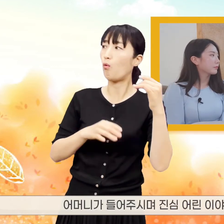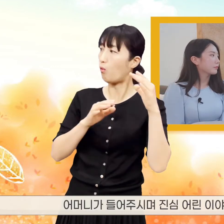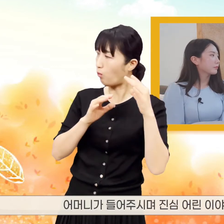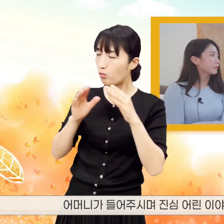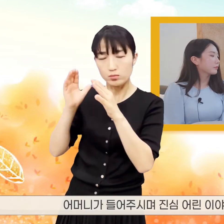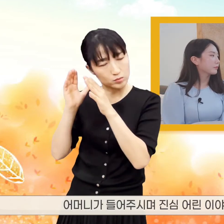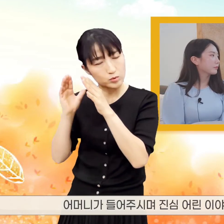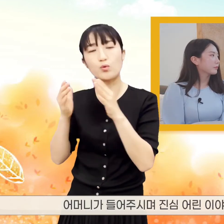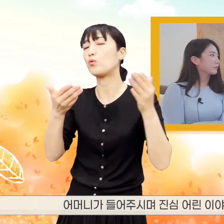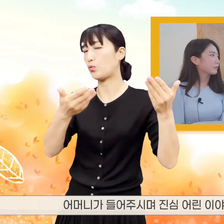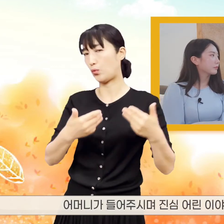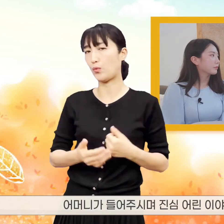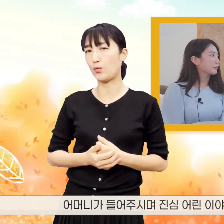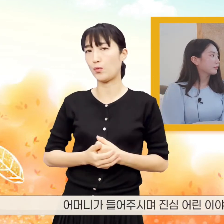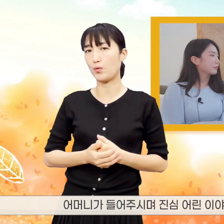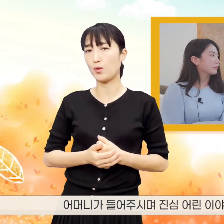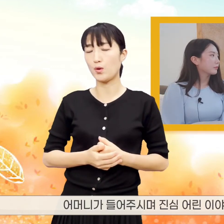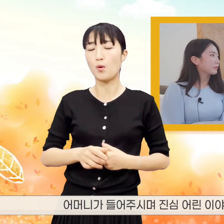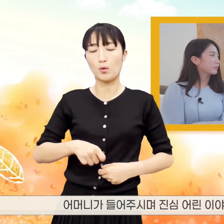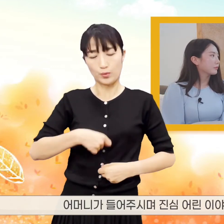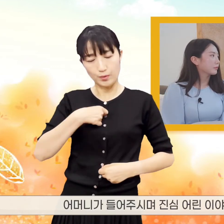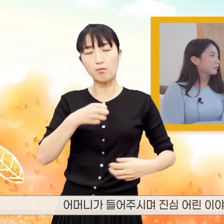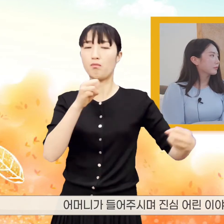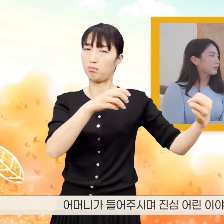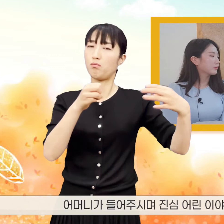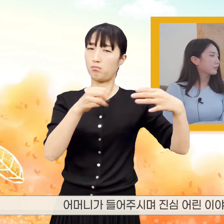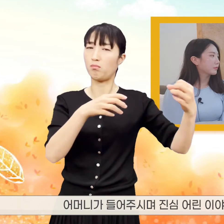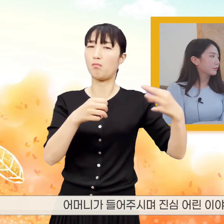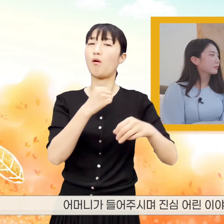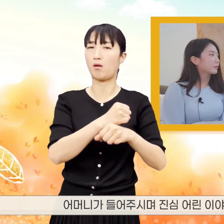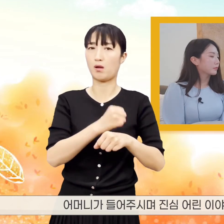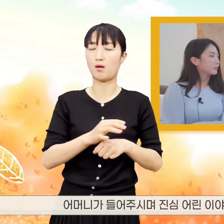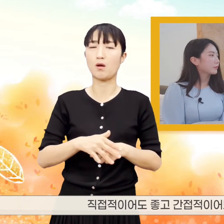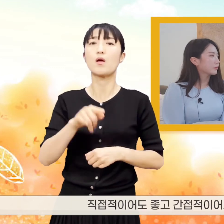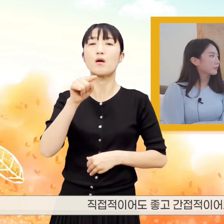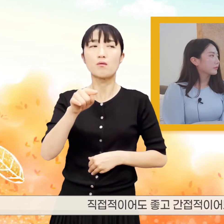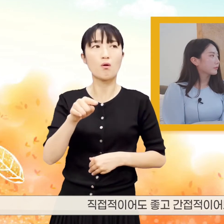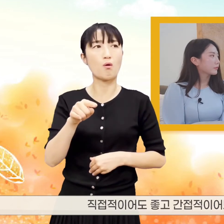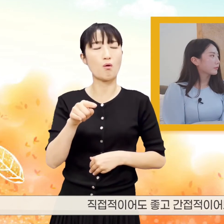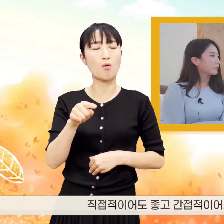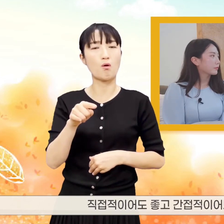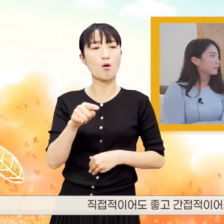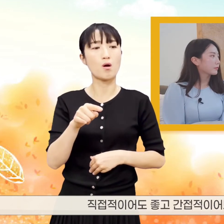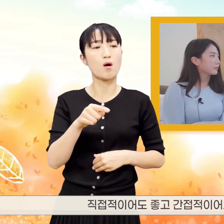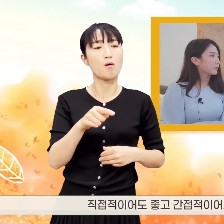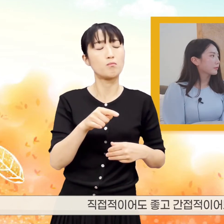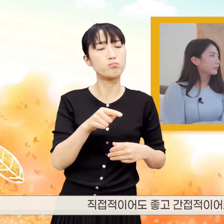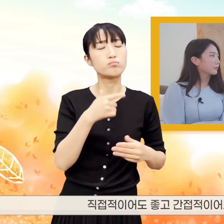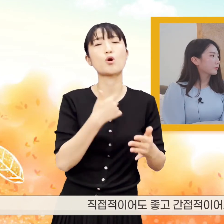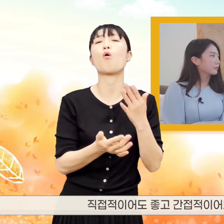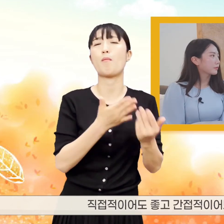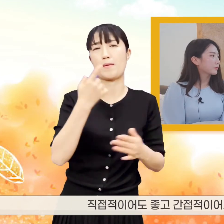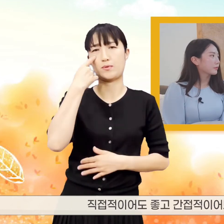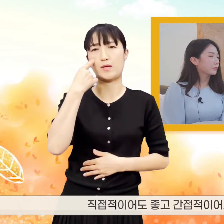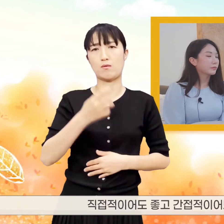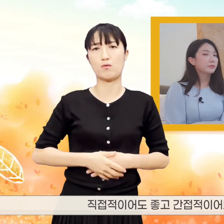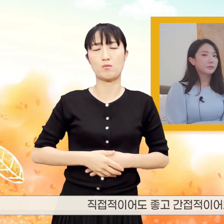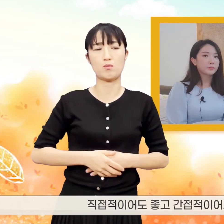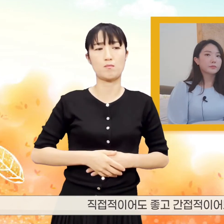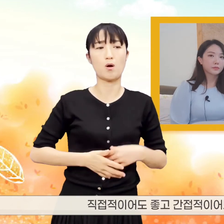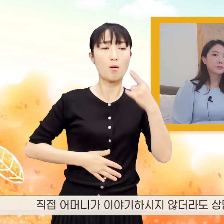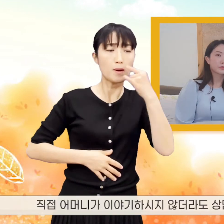그래서 들어주시면서 어머니가 정말 진심 어린 어떤 이야기를 한다라는 것을 직접적이어도 좋고 간접적이어도